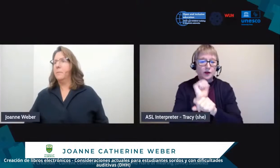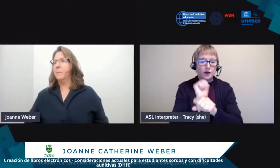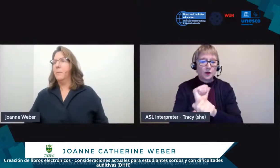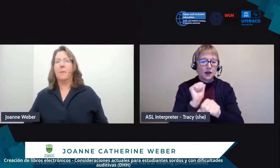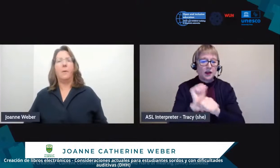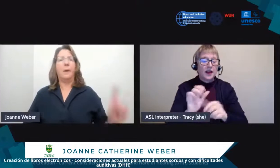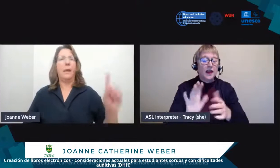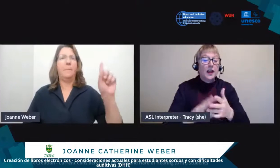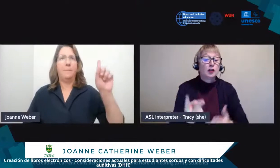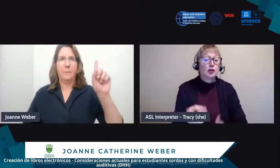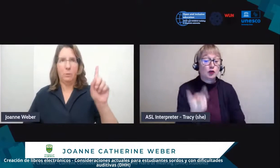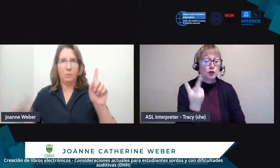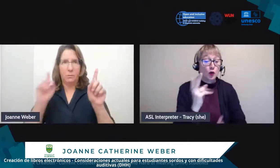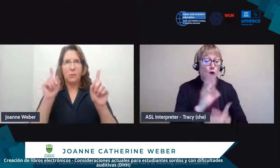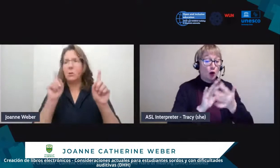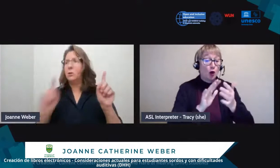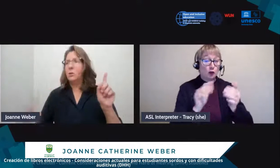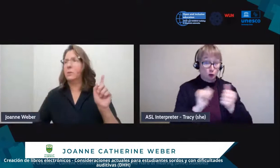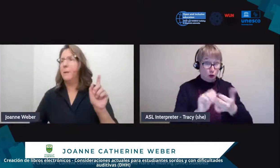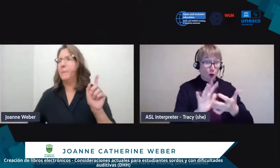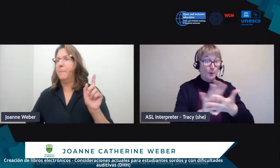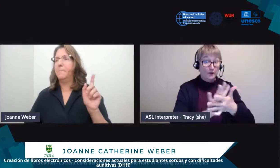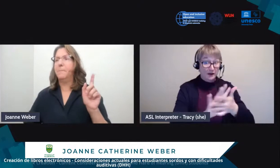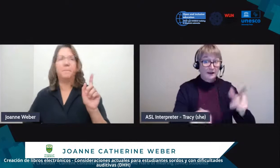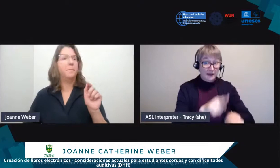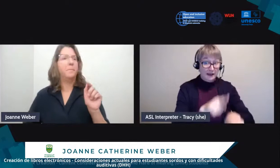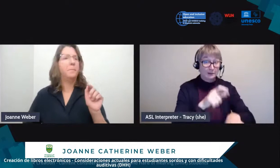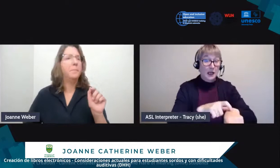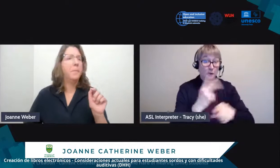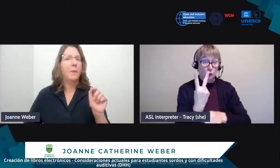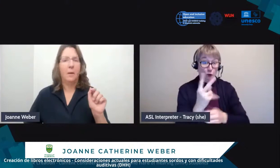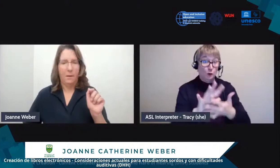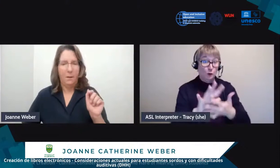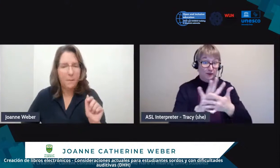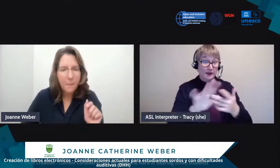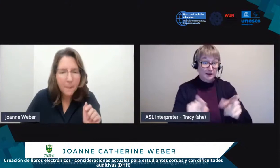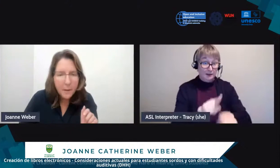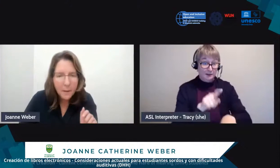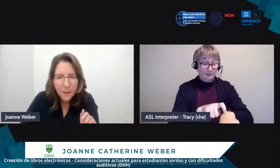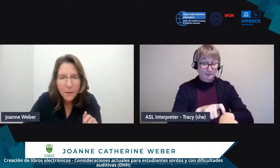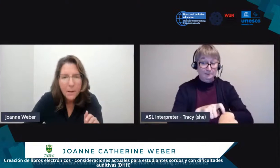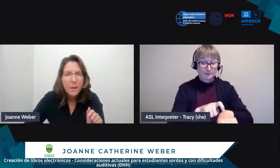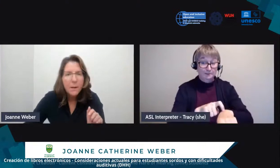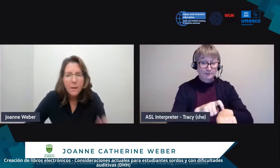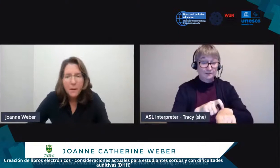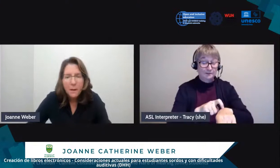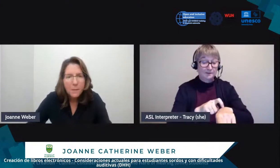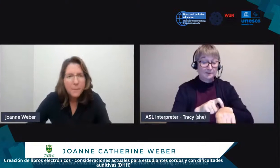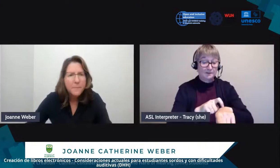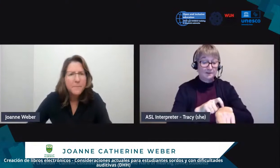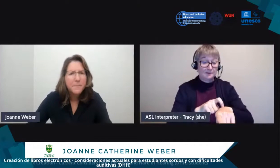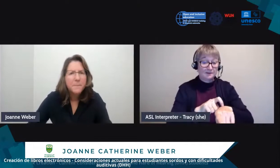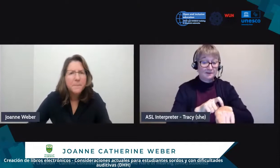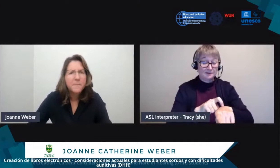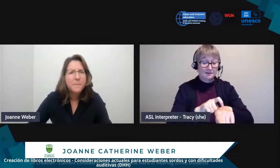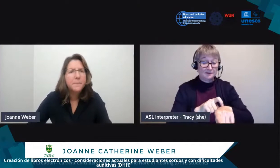trabajo y crear uno nuevo. Para comenzar, necesitamos ver el marco de trabajo utilizado en los cinco